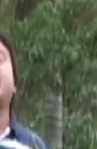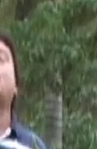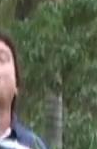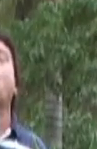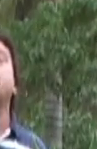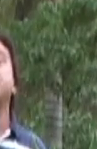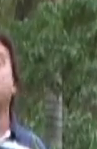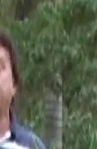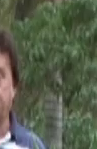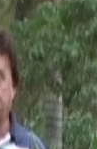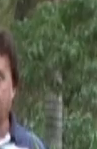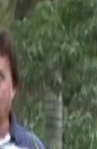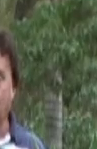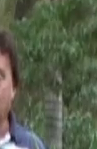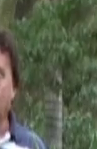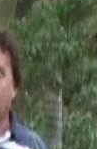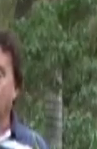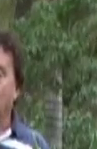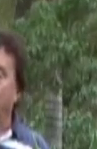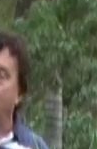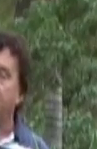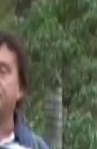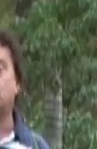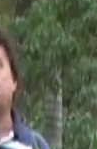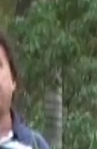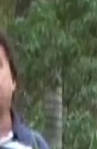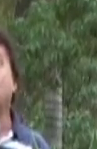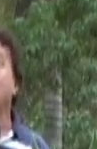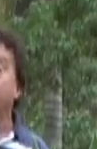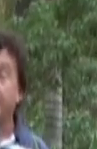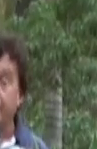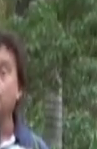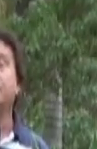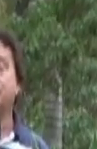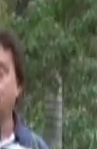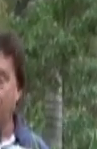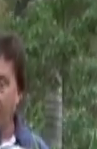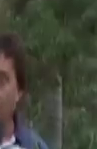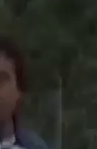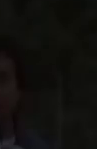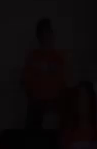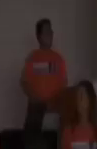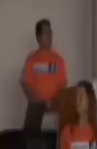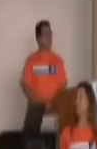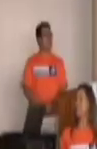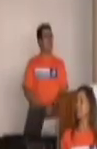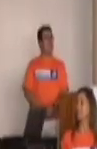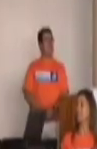Durante a comemoração, foi executado o hino nacional.